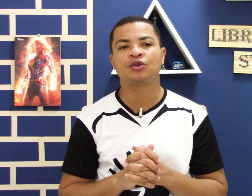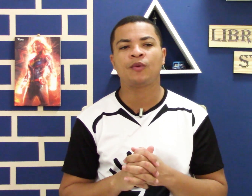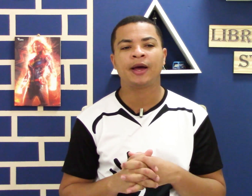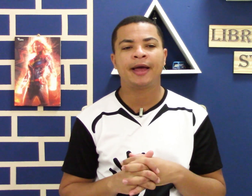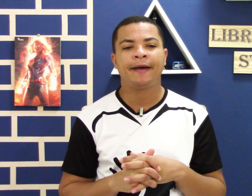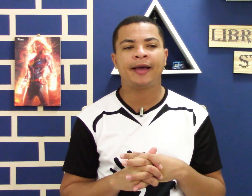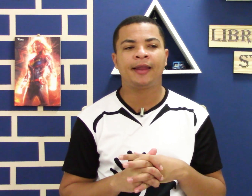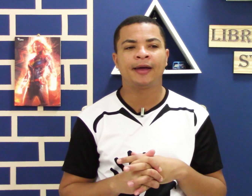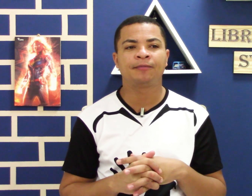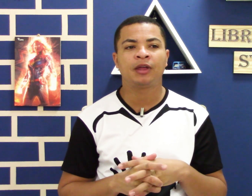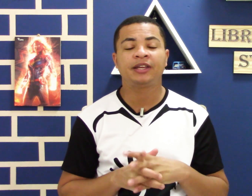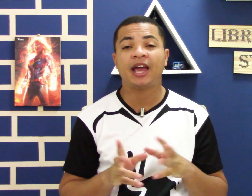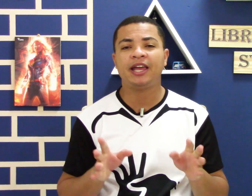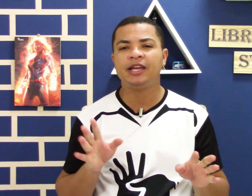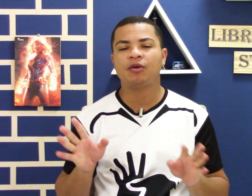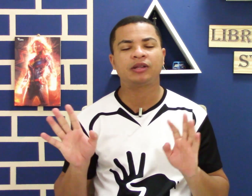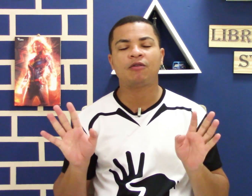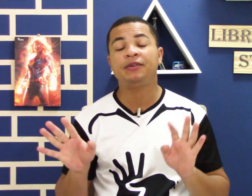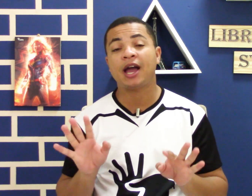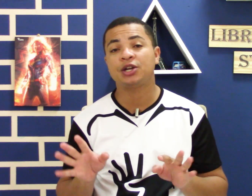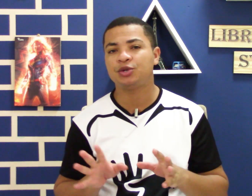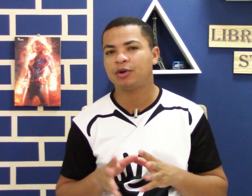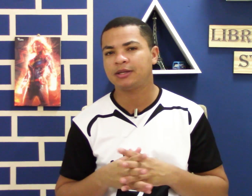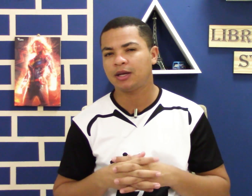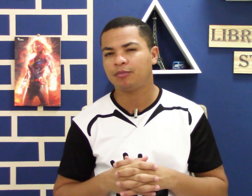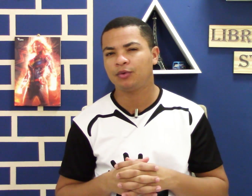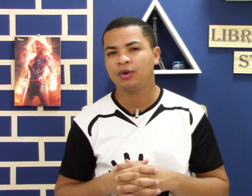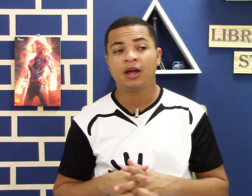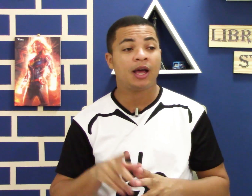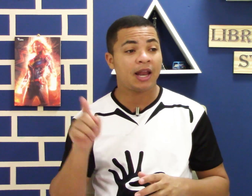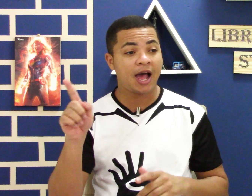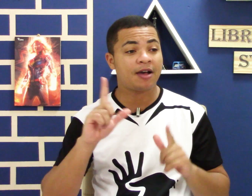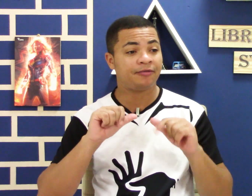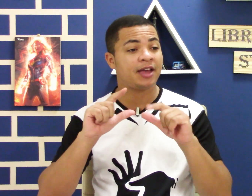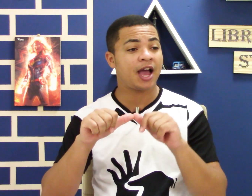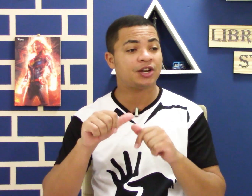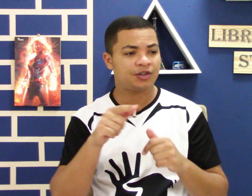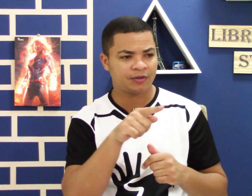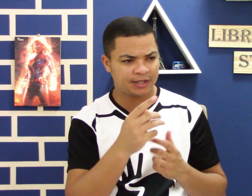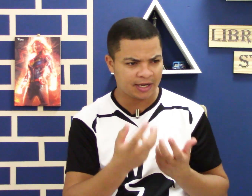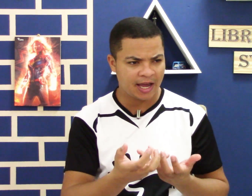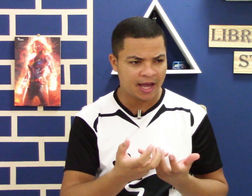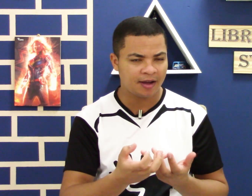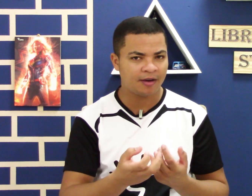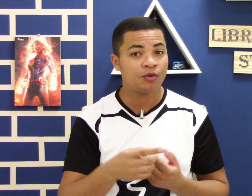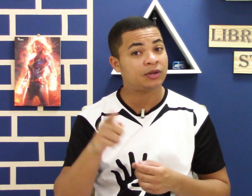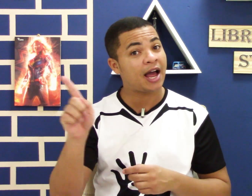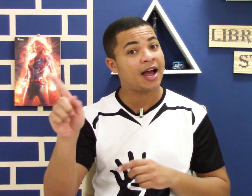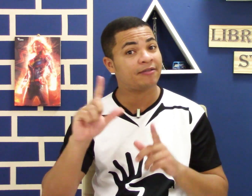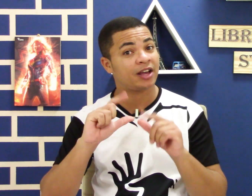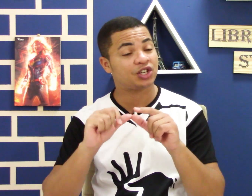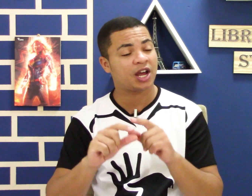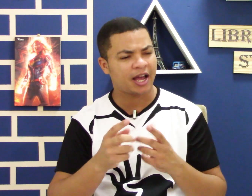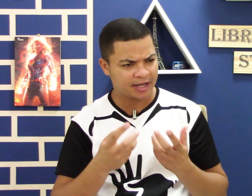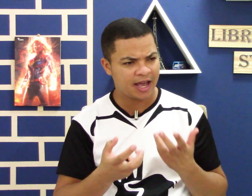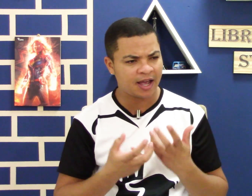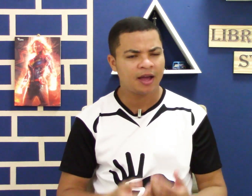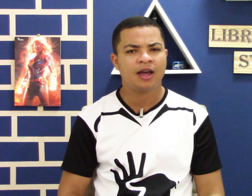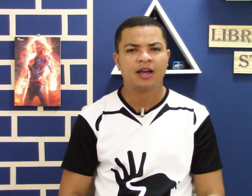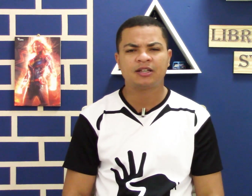pessoa ela quer ir em uma tal viagem, por exemplo. Lá, viagem, você quer? Ou lá, viajar, quer? Você